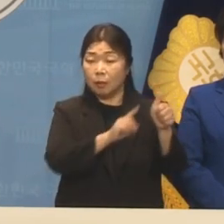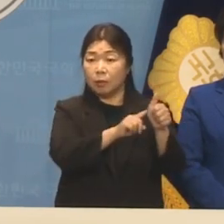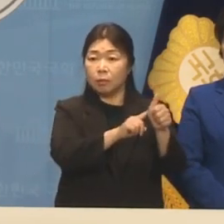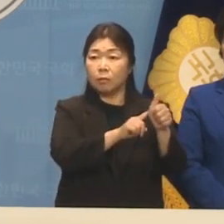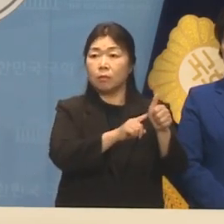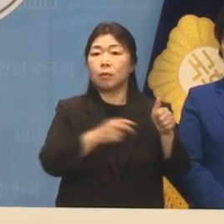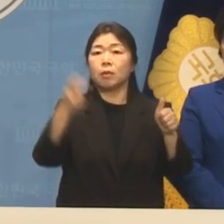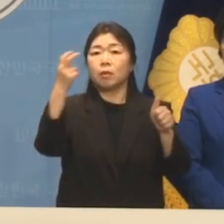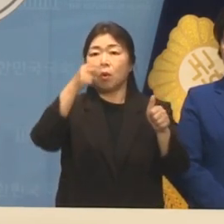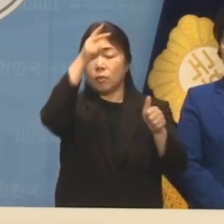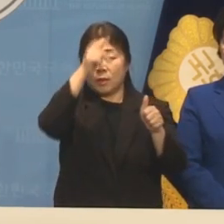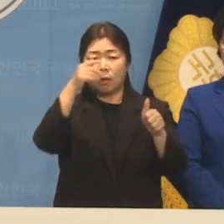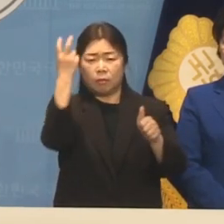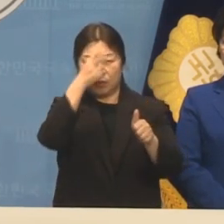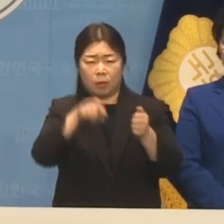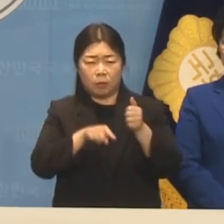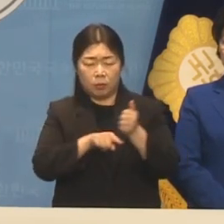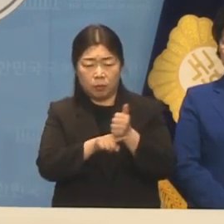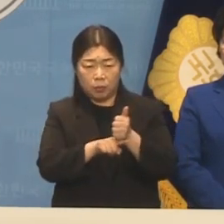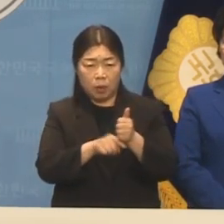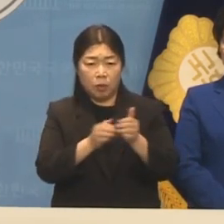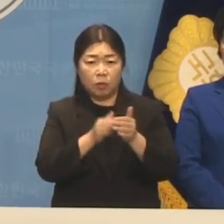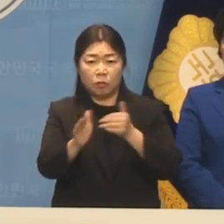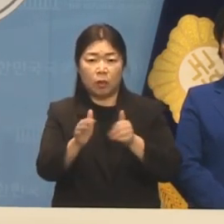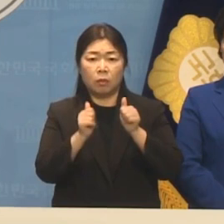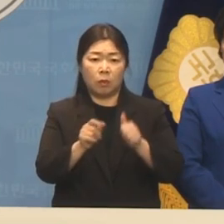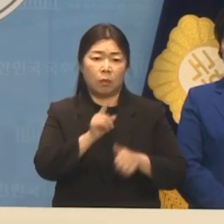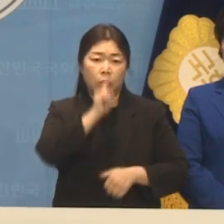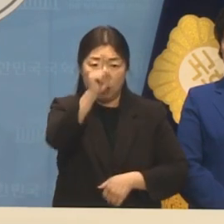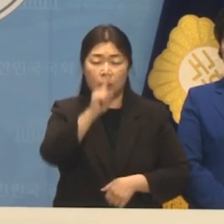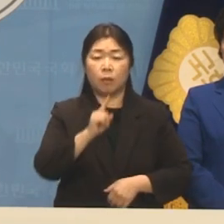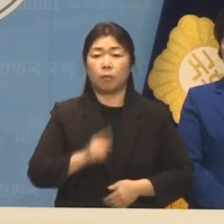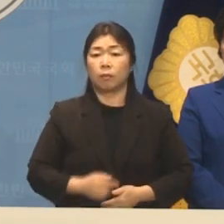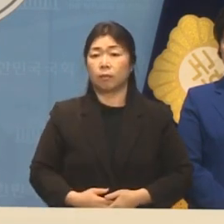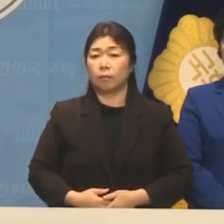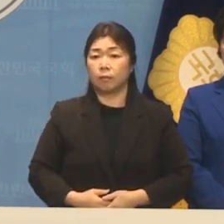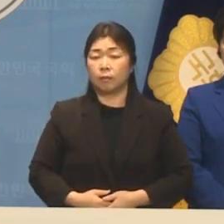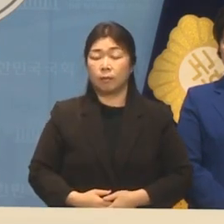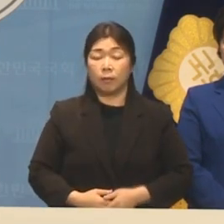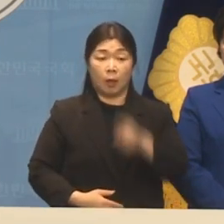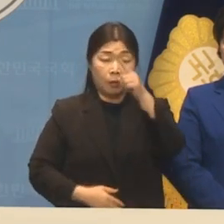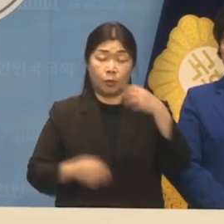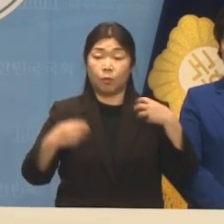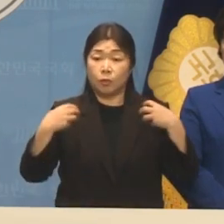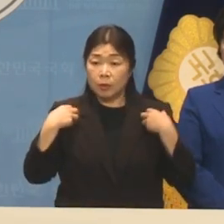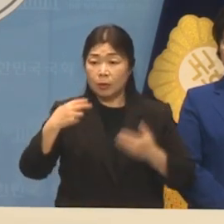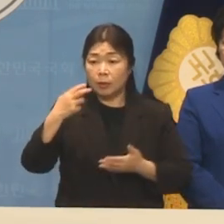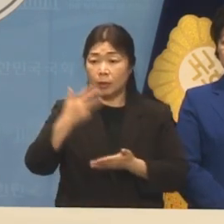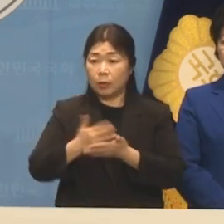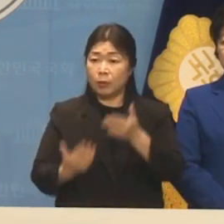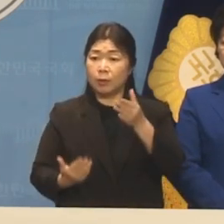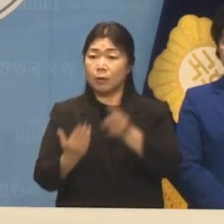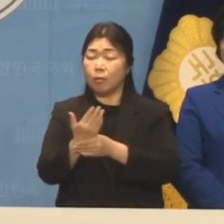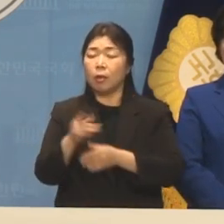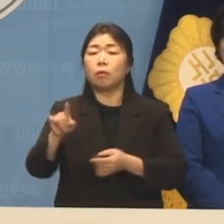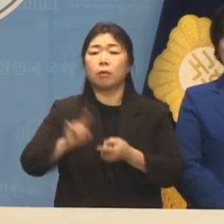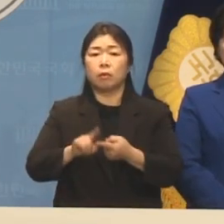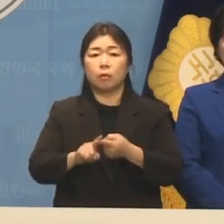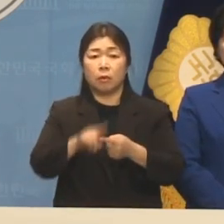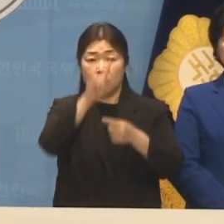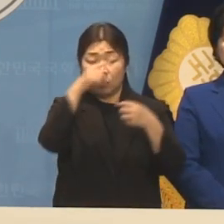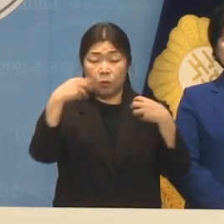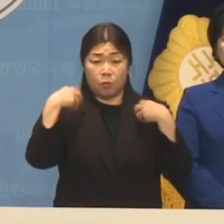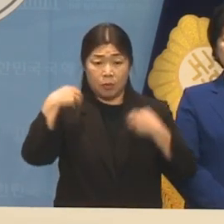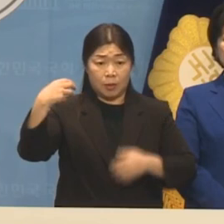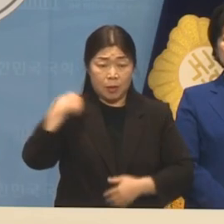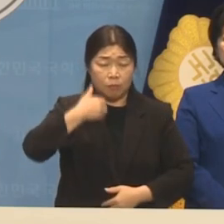거쳐서야 기소가 됐습니다. 정부는 이태원 참사에 대한 법적 책임뿐만 아니라 정무적 책임이 있는데도 아무도 그